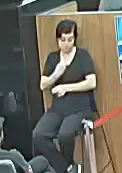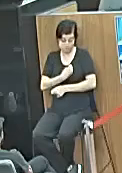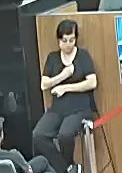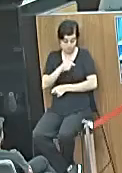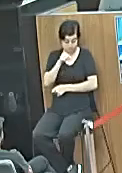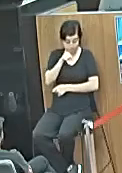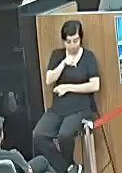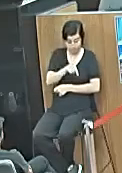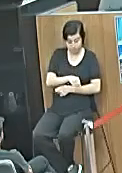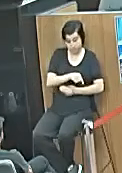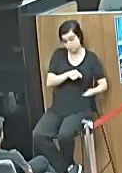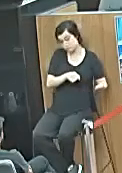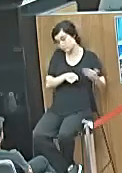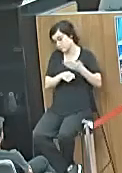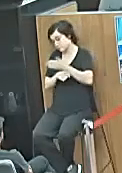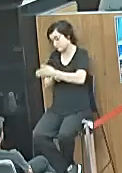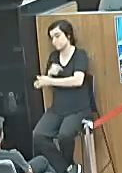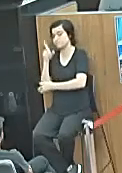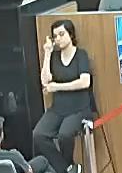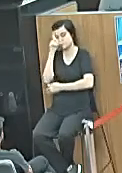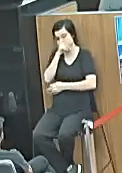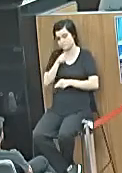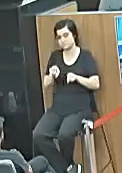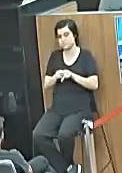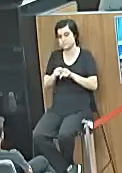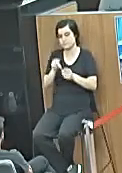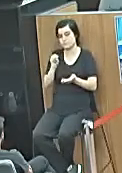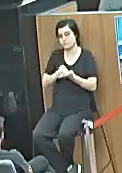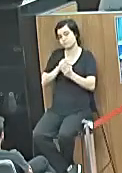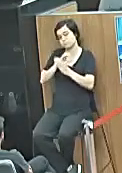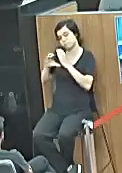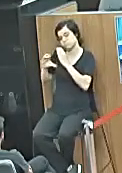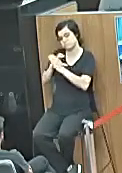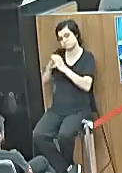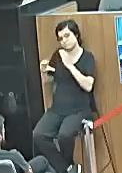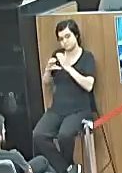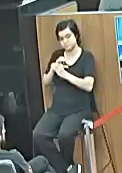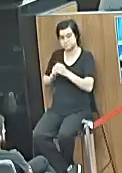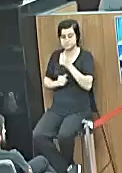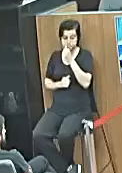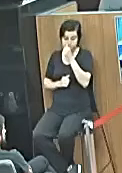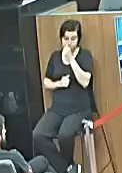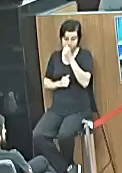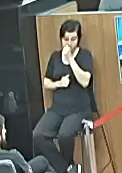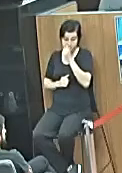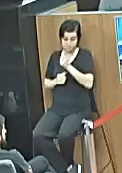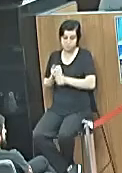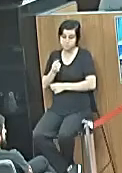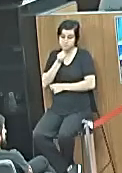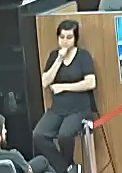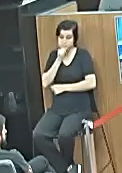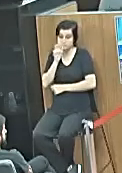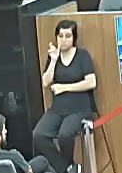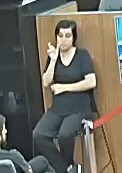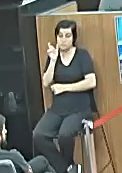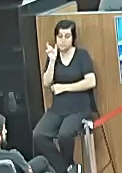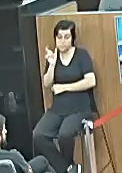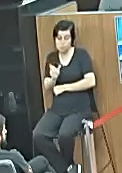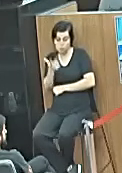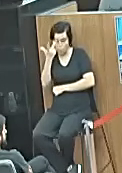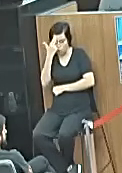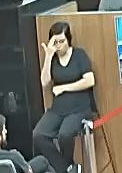a vir para outras regiões do estado e até mesmo se comunicar se você acha que uma pessoa normal já é dificultoso